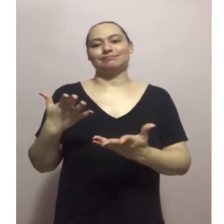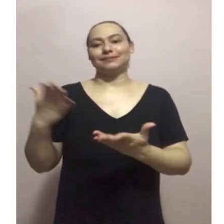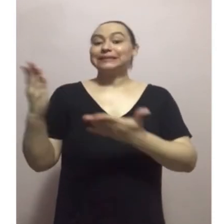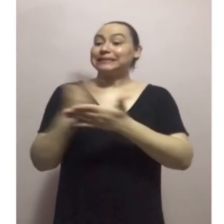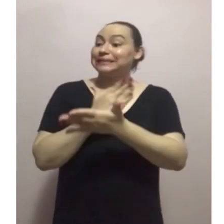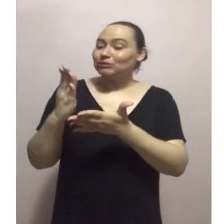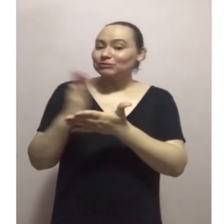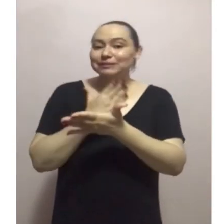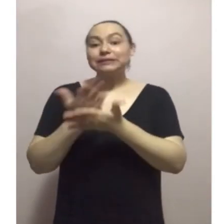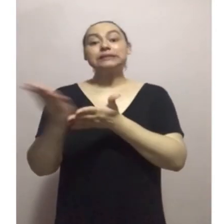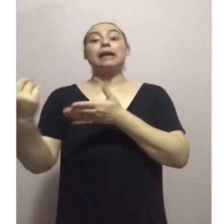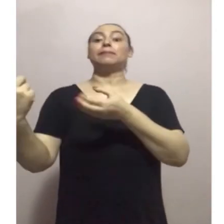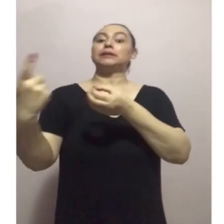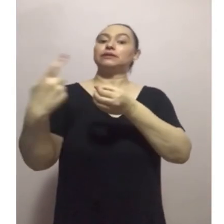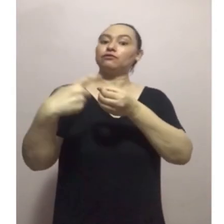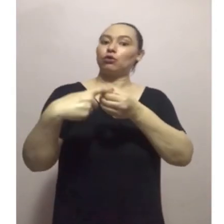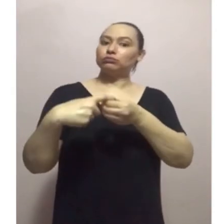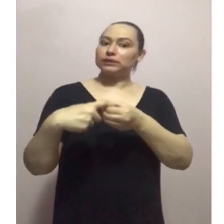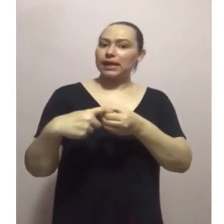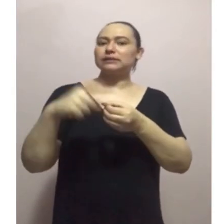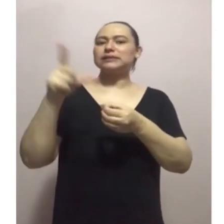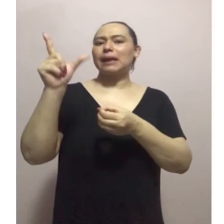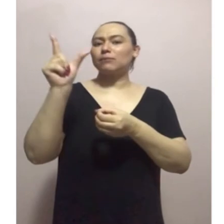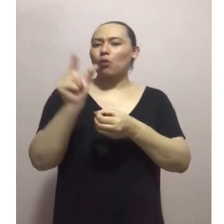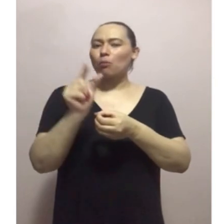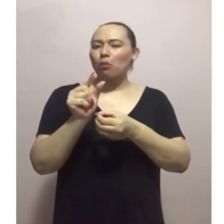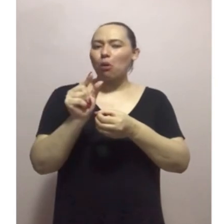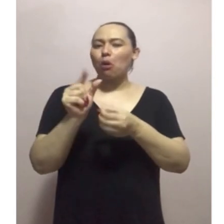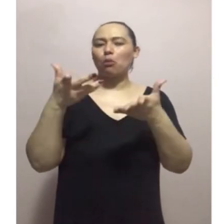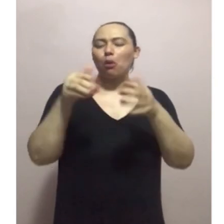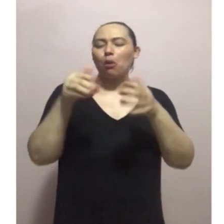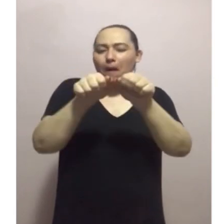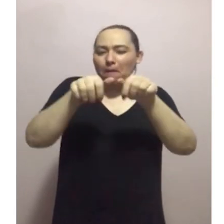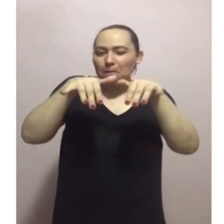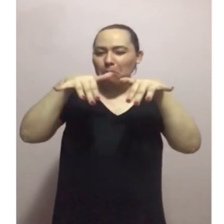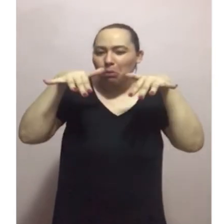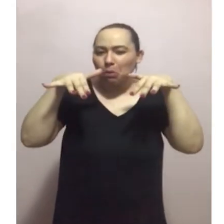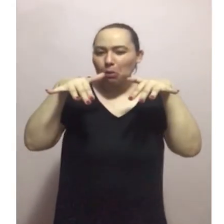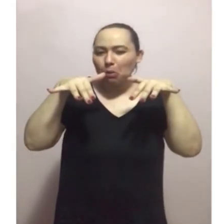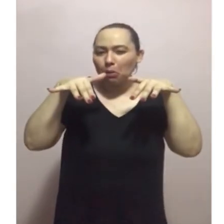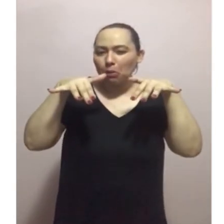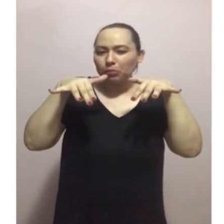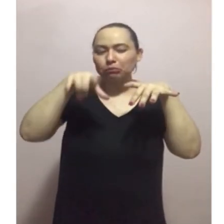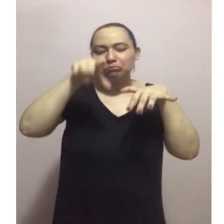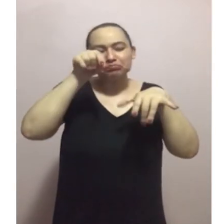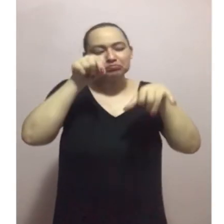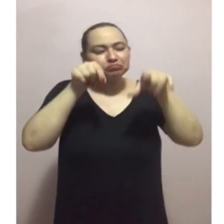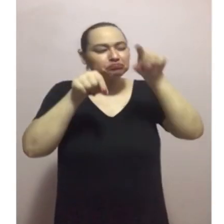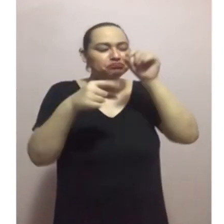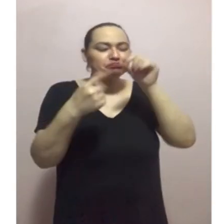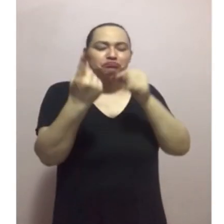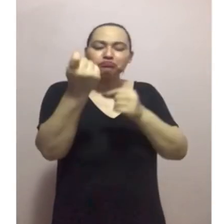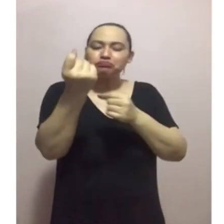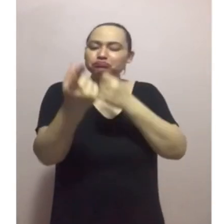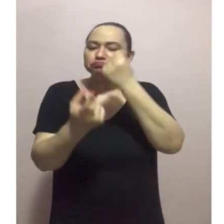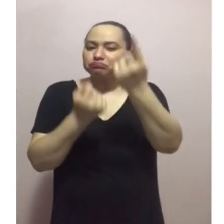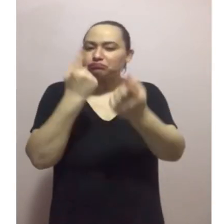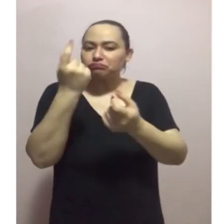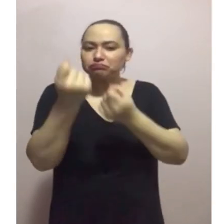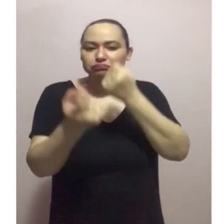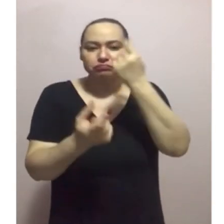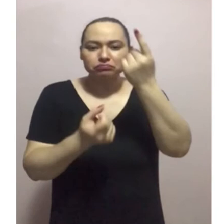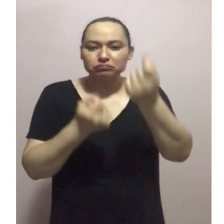tem alguns casos que estão voltando com pouco público, com algumas pessoas na